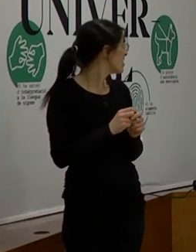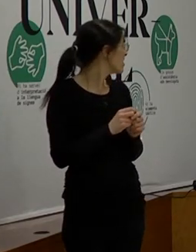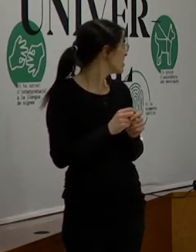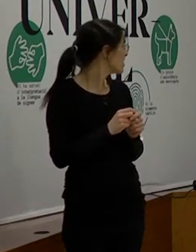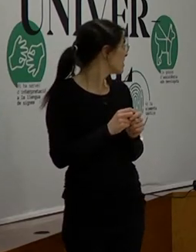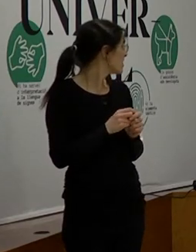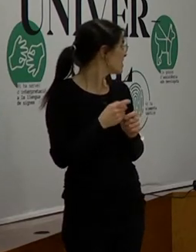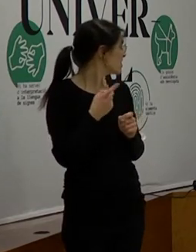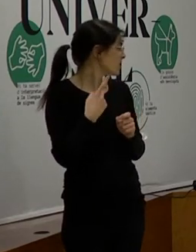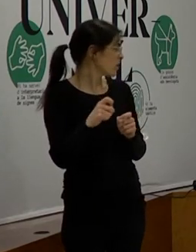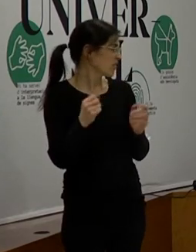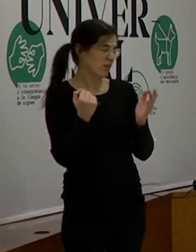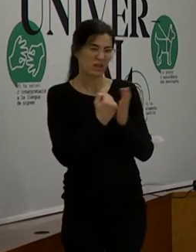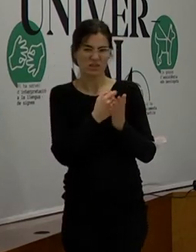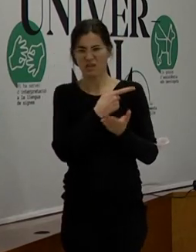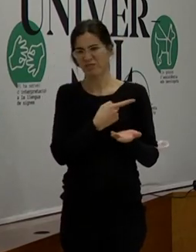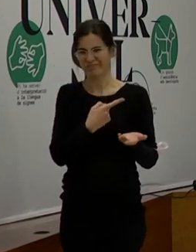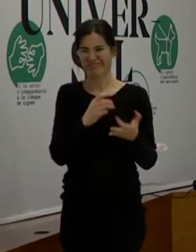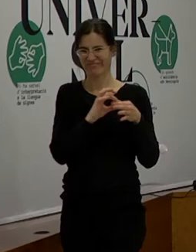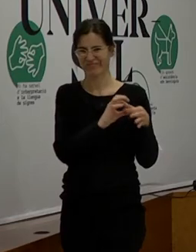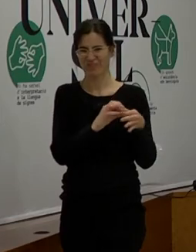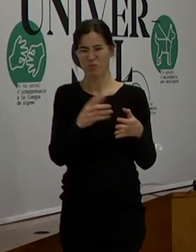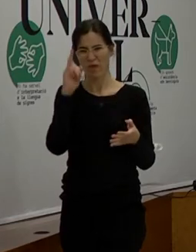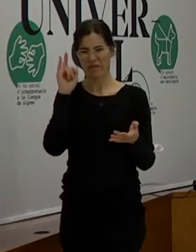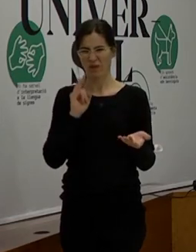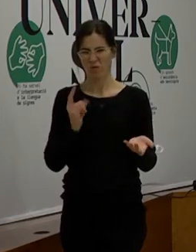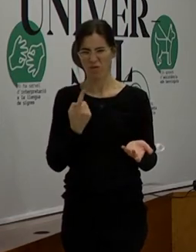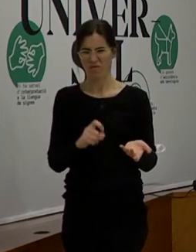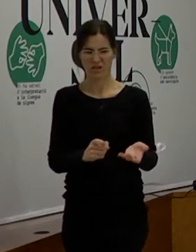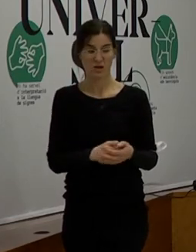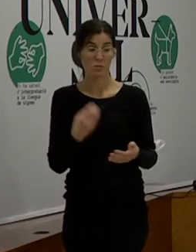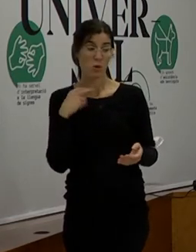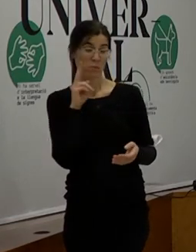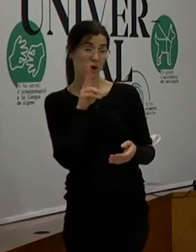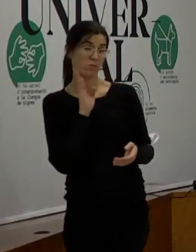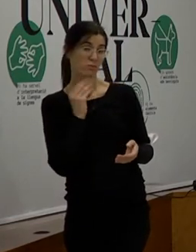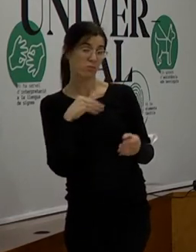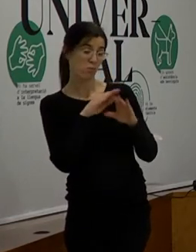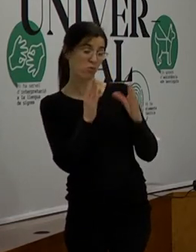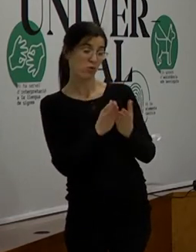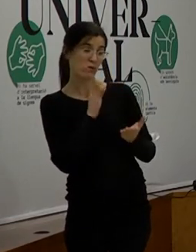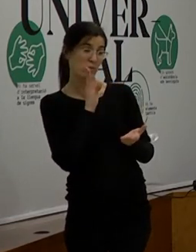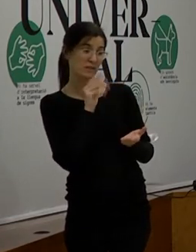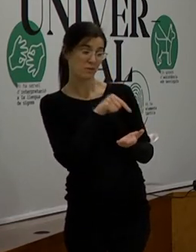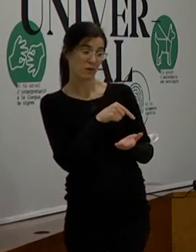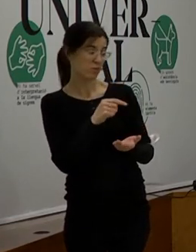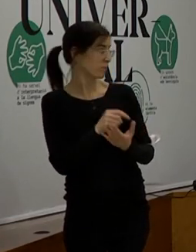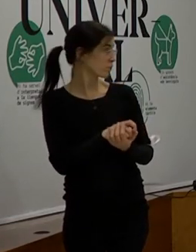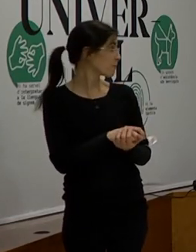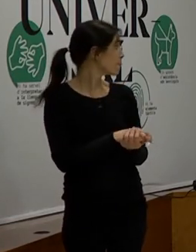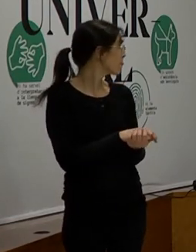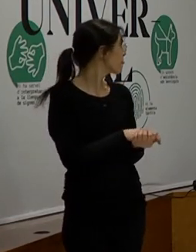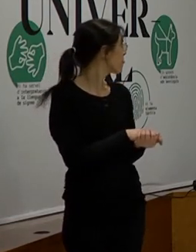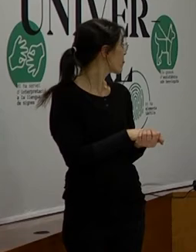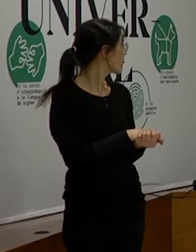aquestes coses. Tot això és com molt antic, vale? Però mireu el que passa, no? Al món, que us creieu?